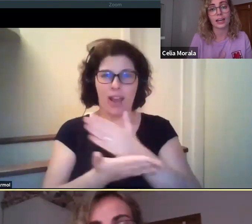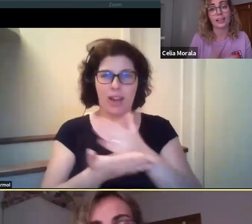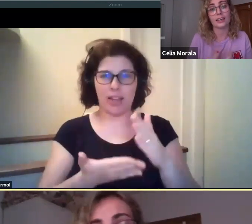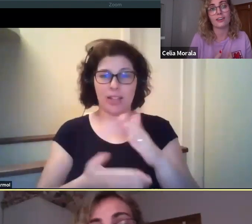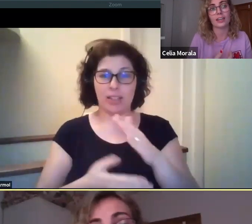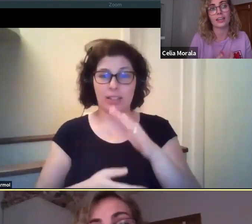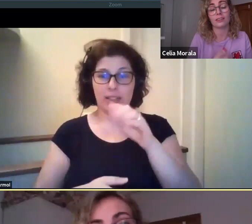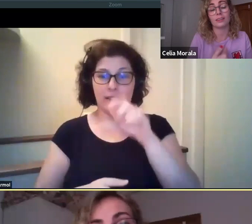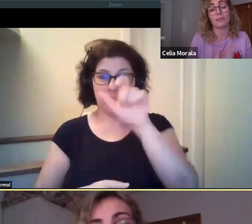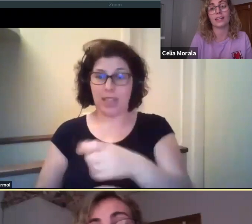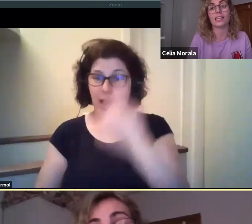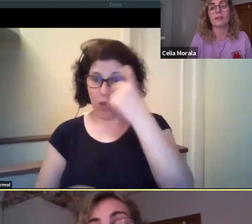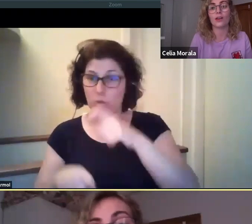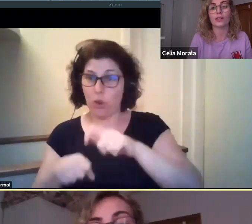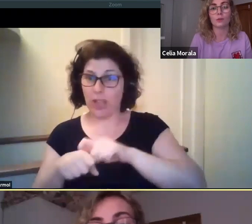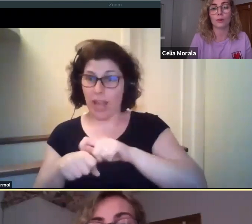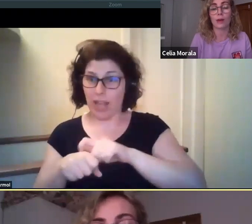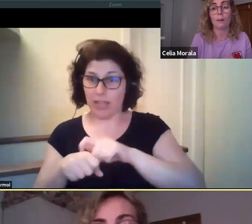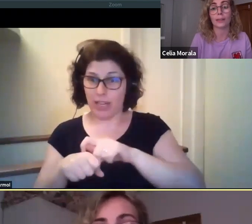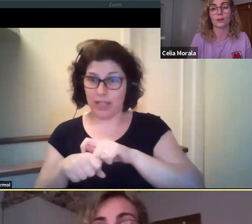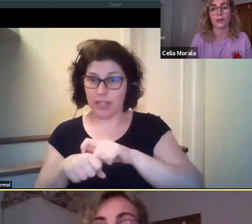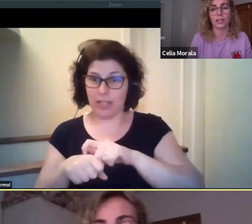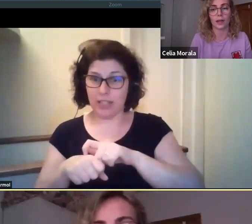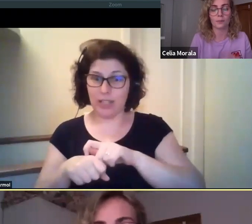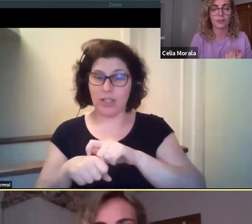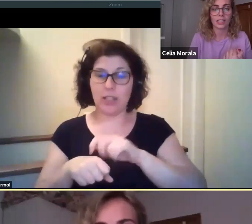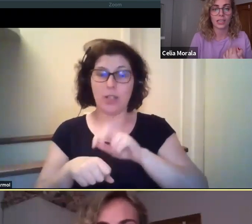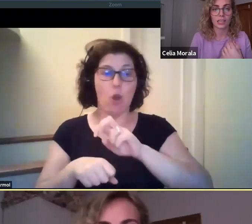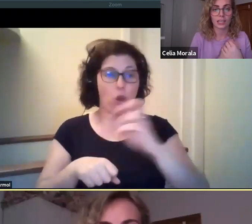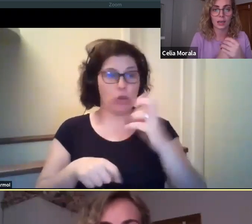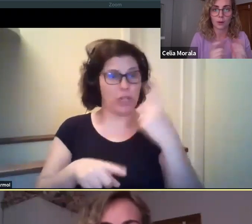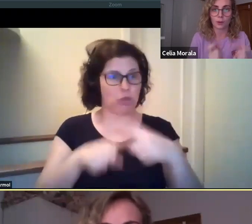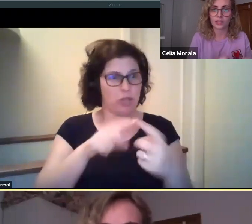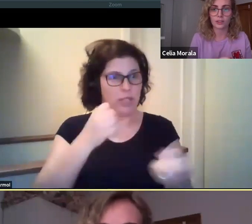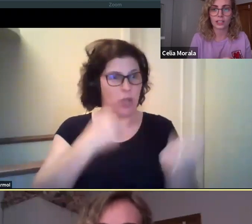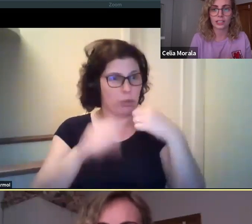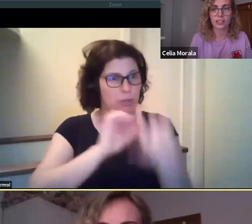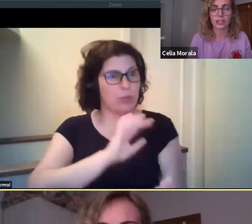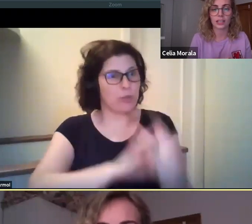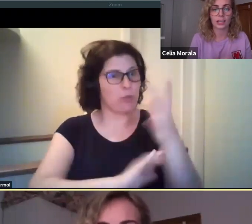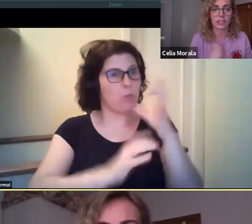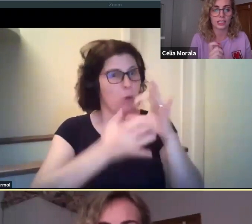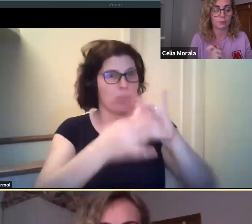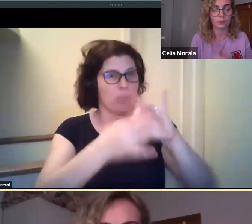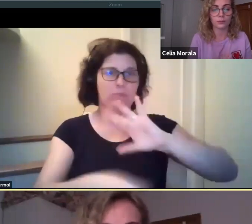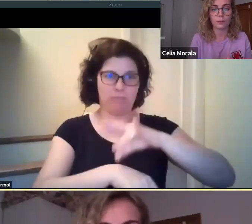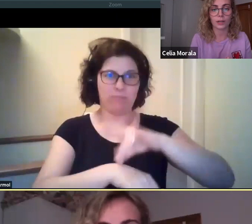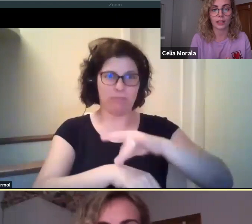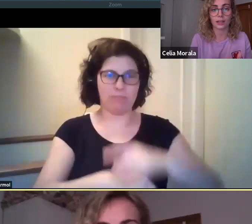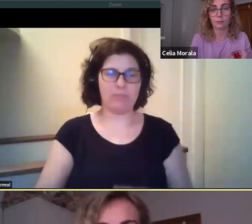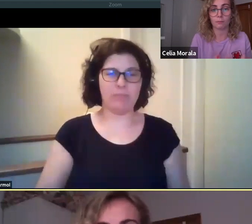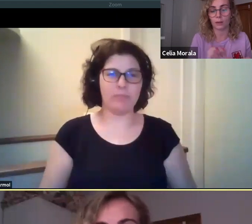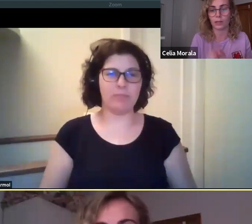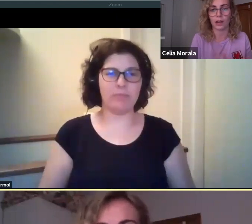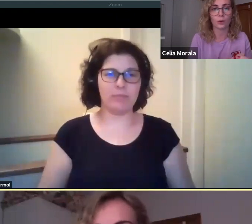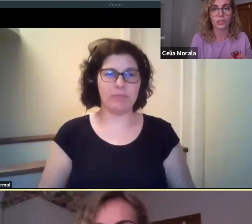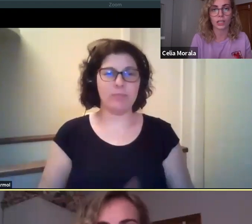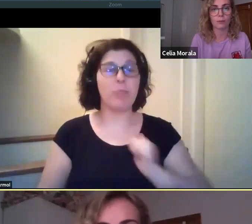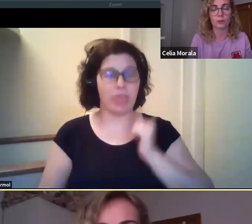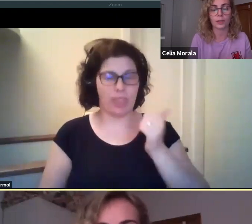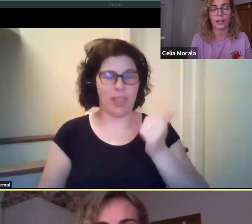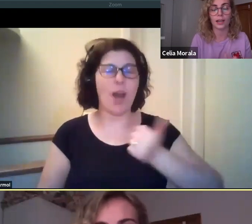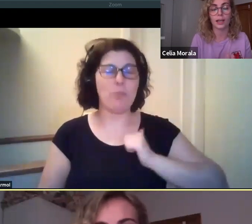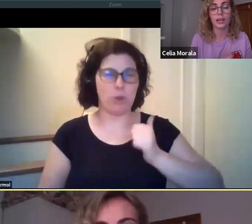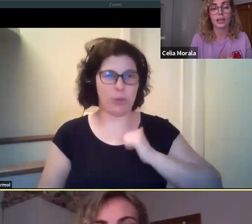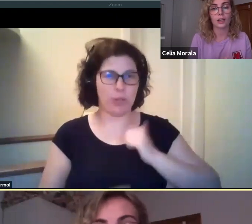y aquello que viene derivado de su propia patología. Aprovecho en este punto para poner algunos